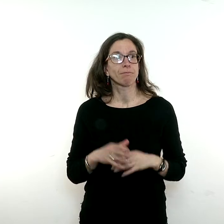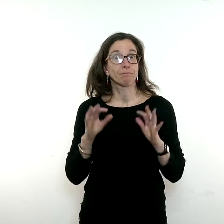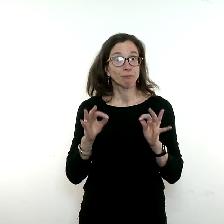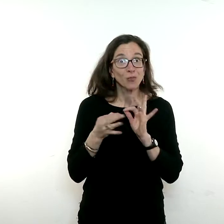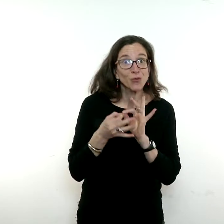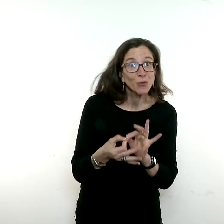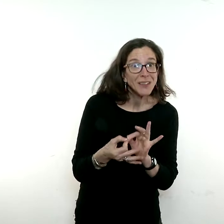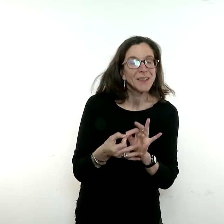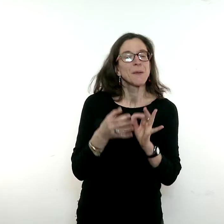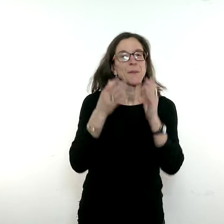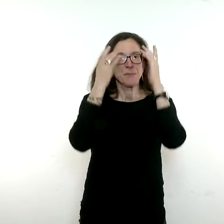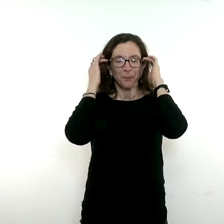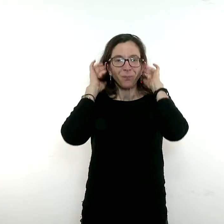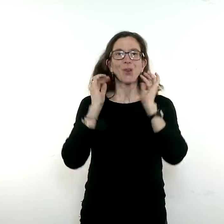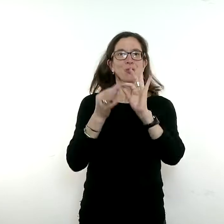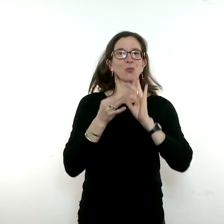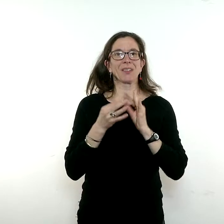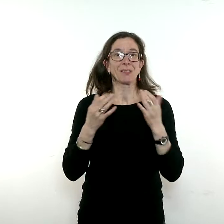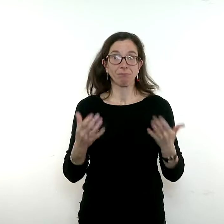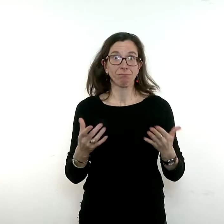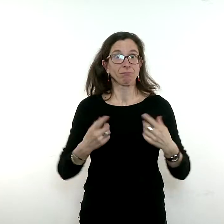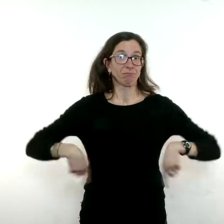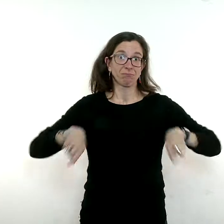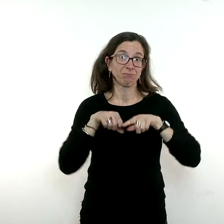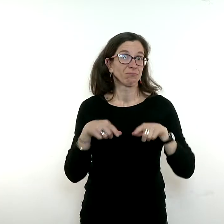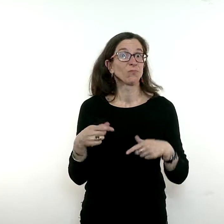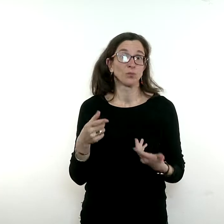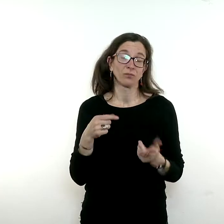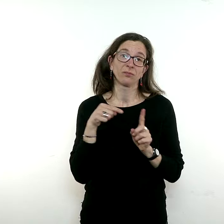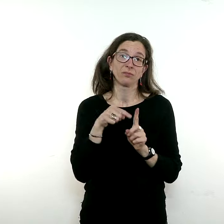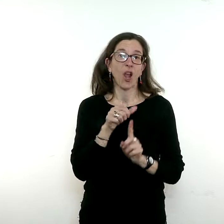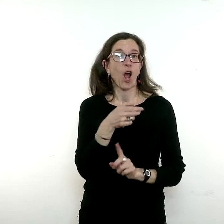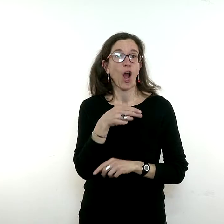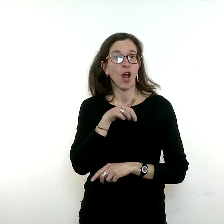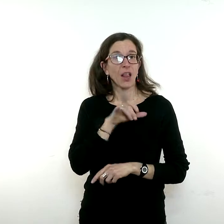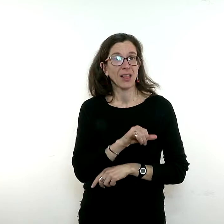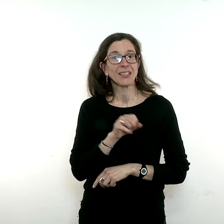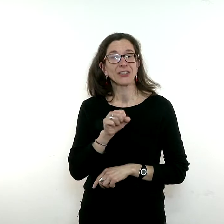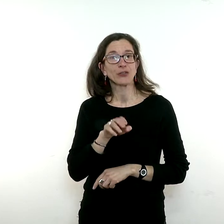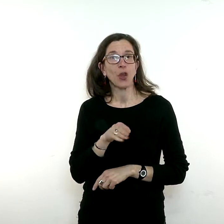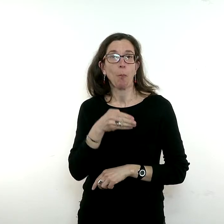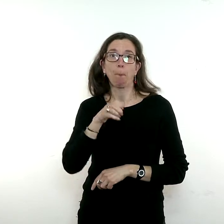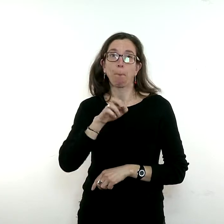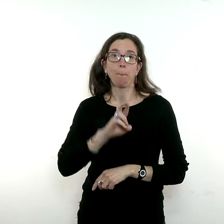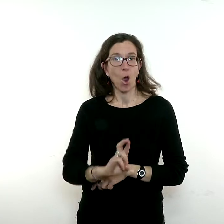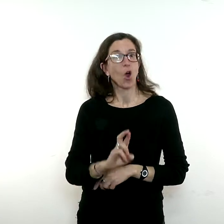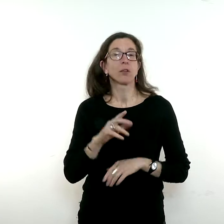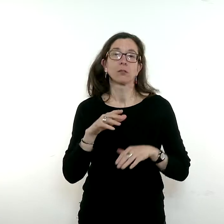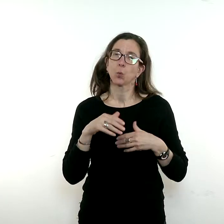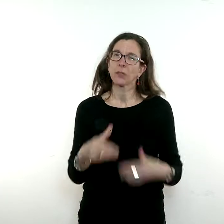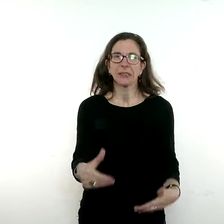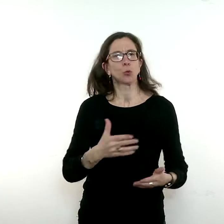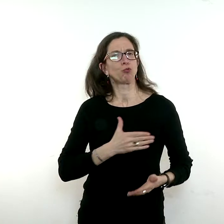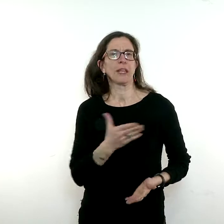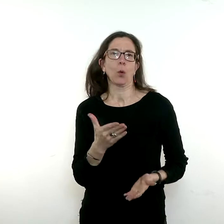Donc, sur nos salles, bien sûr, Andy Summers hier a fait l'événement, il va continuer à le faire avec une grande générosité. Donc, nos